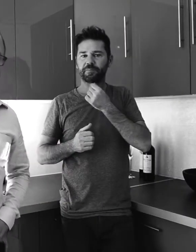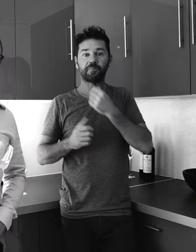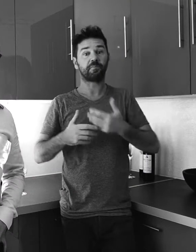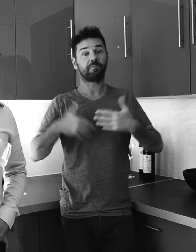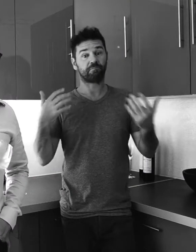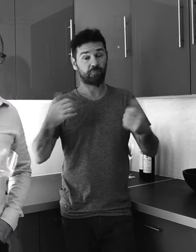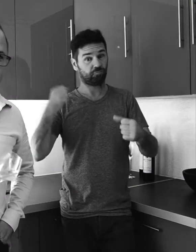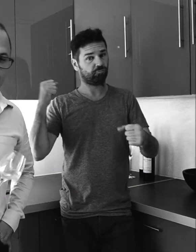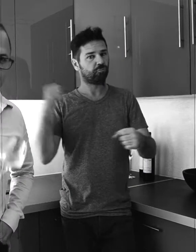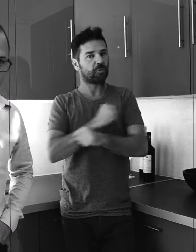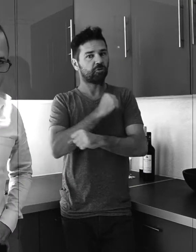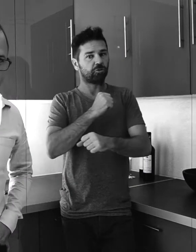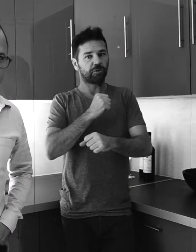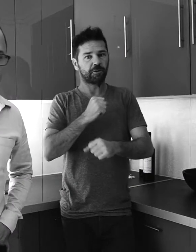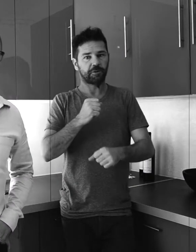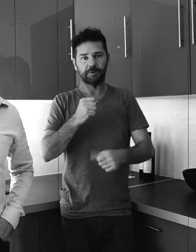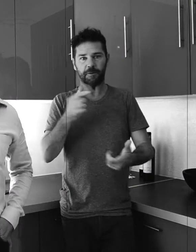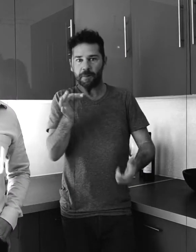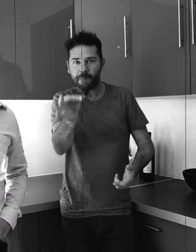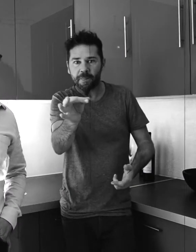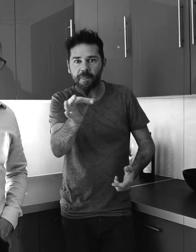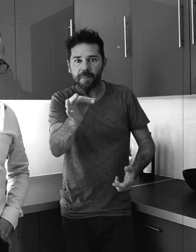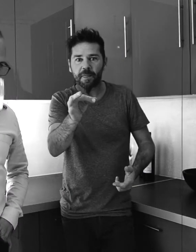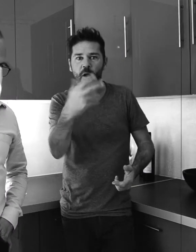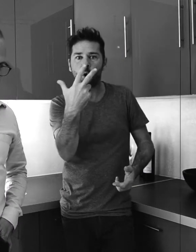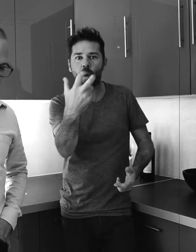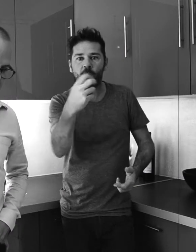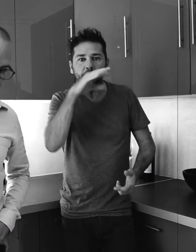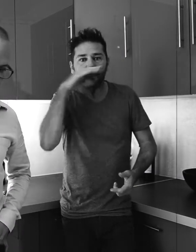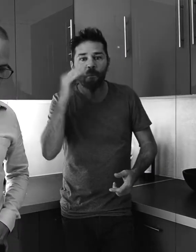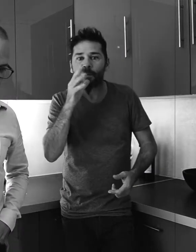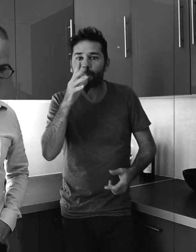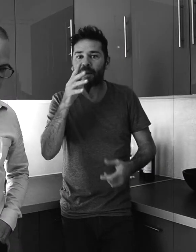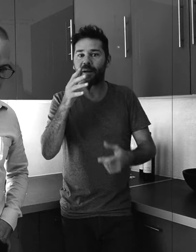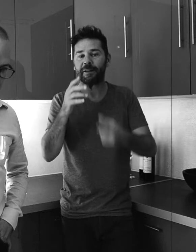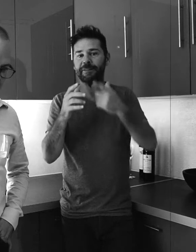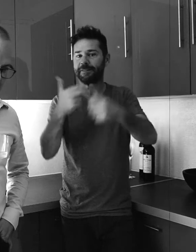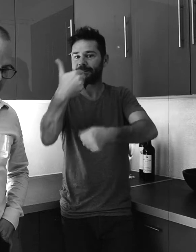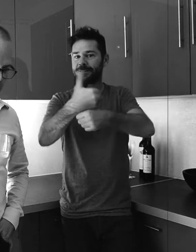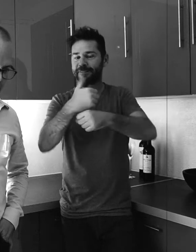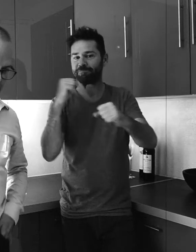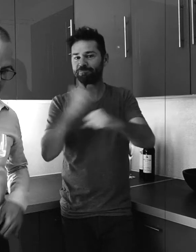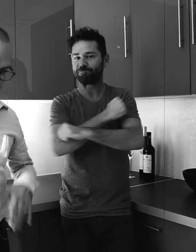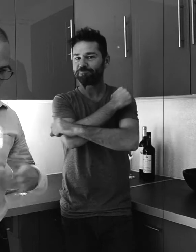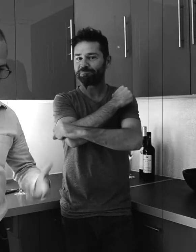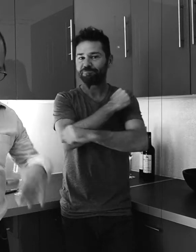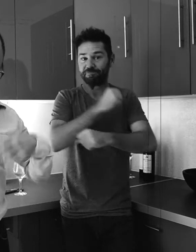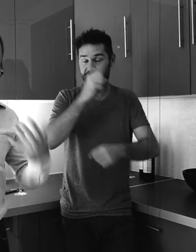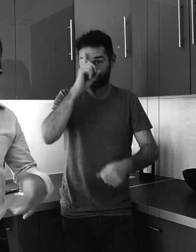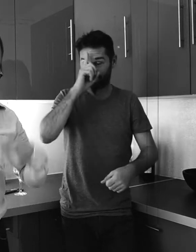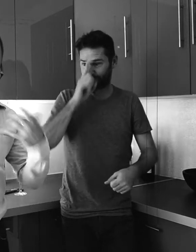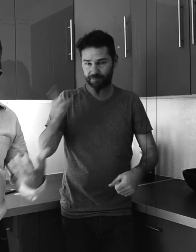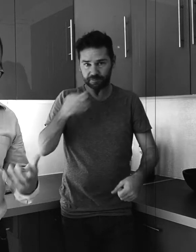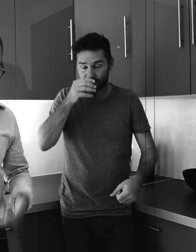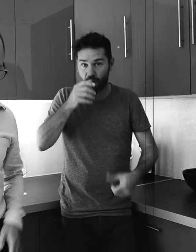Alors c'est dommage qu'on ne peut pas enregistrer les odeurs avec ce petit appareil. Parce que c'est vraiment